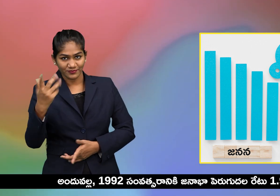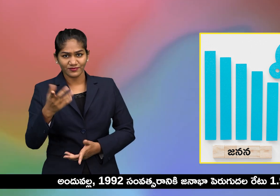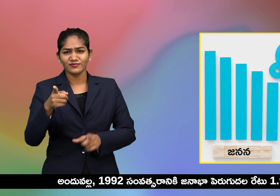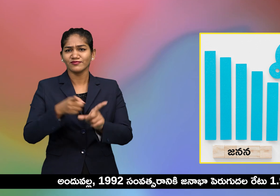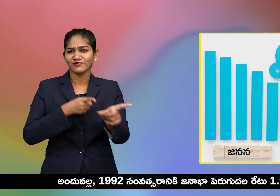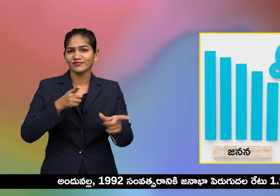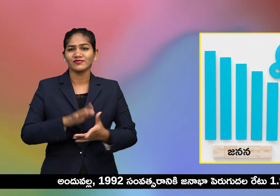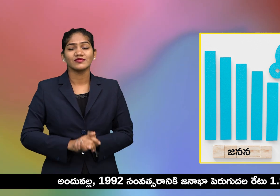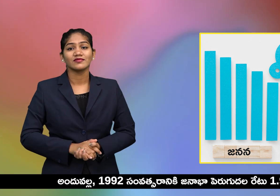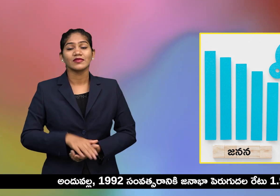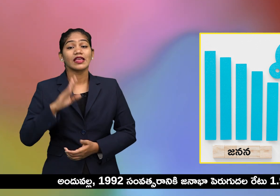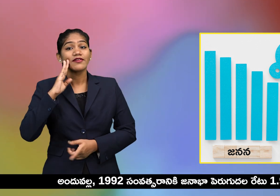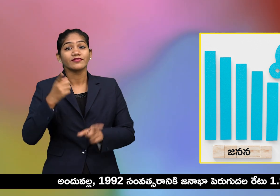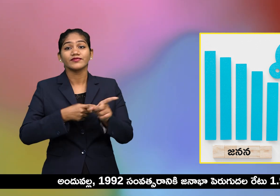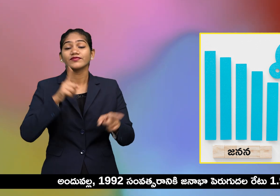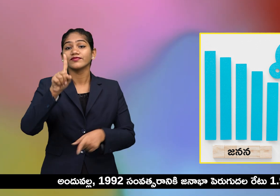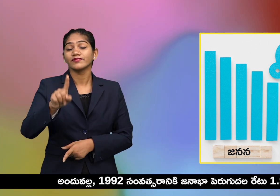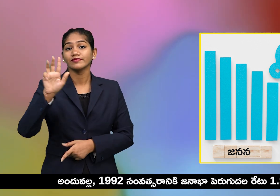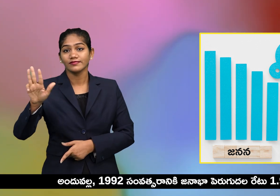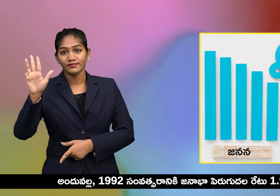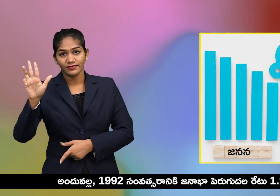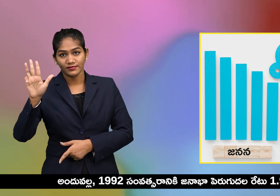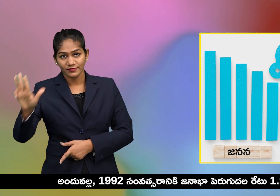1.9% అని మనం చెప్పాము.